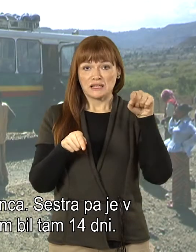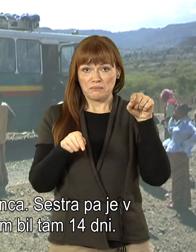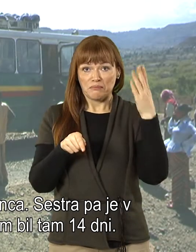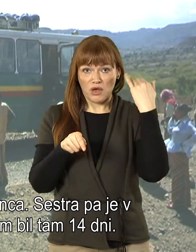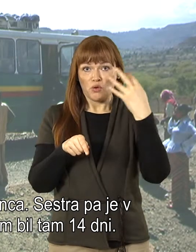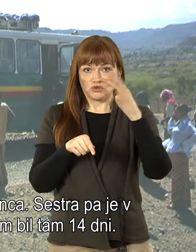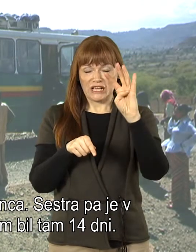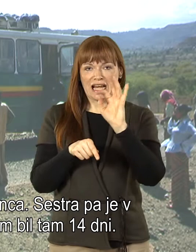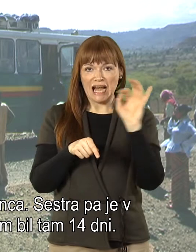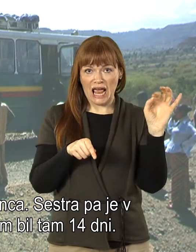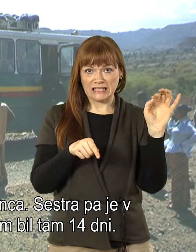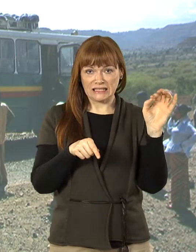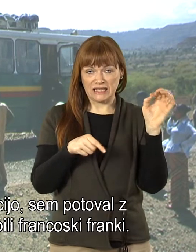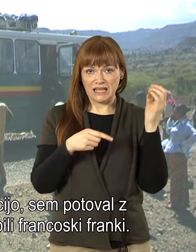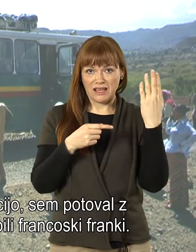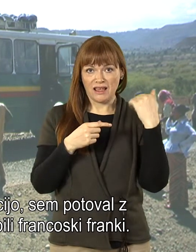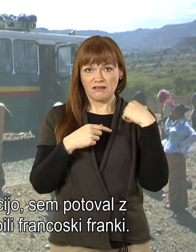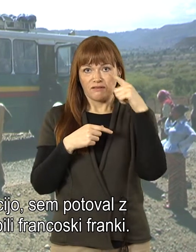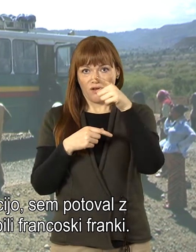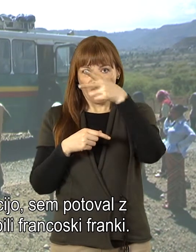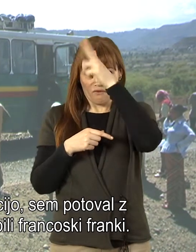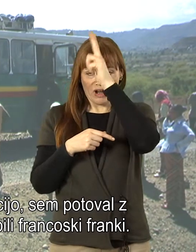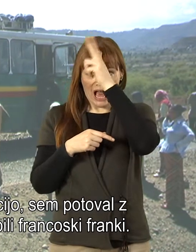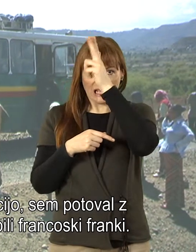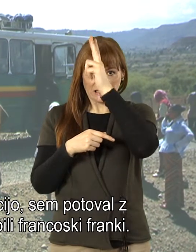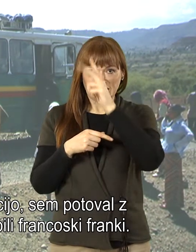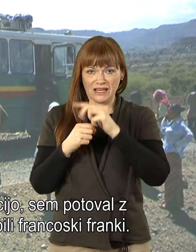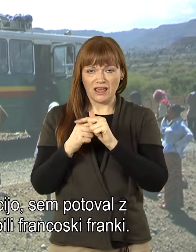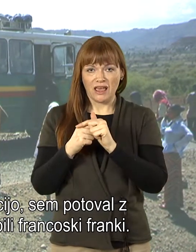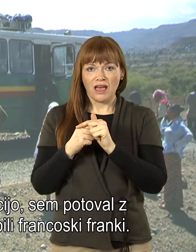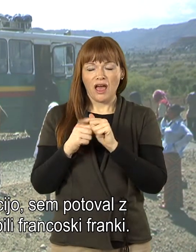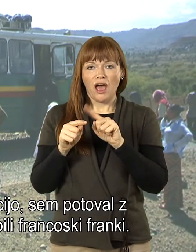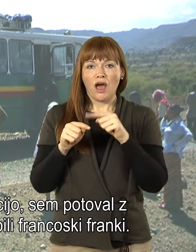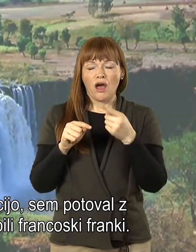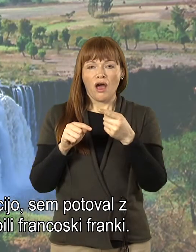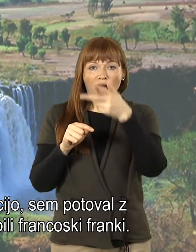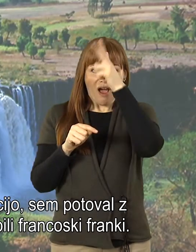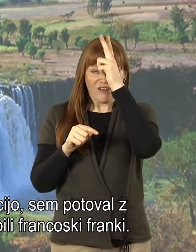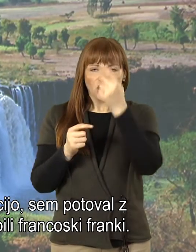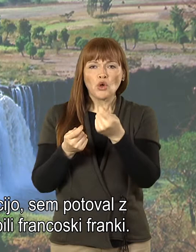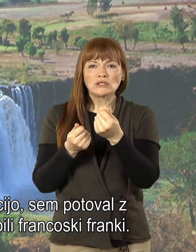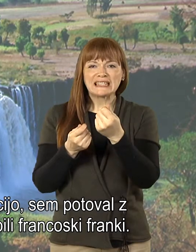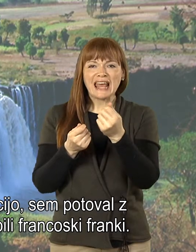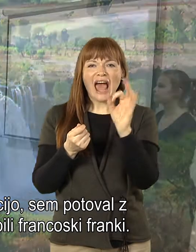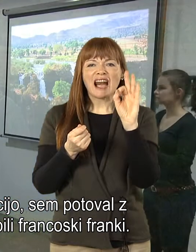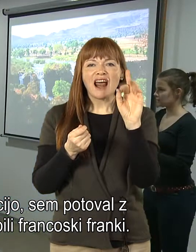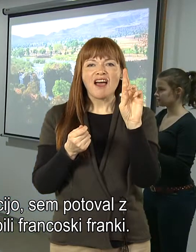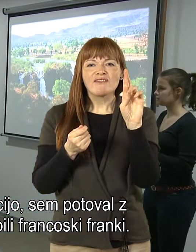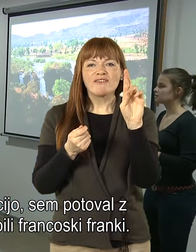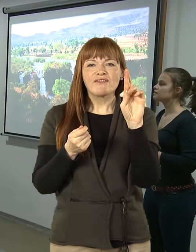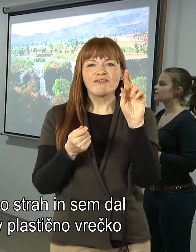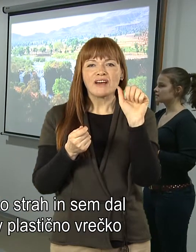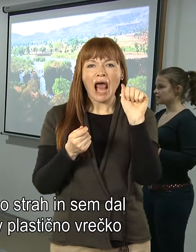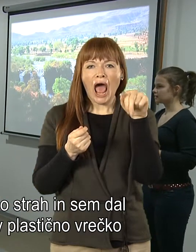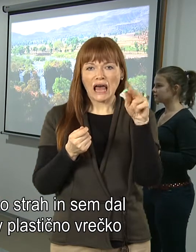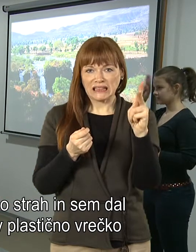14 dni, recimo, ko sem v Franciji, sem vlak, pol pa so bili francoski franki, pol me je bilo